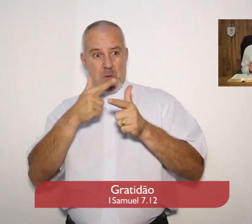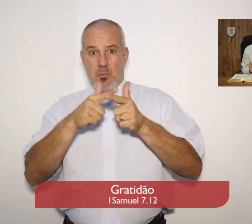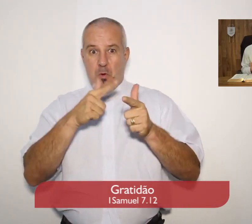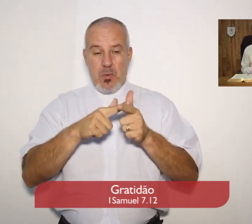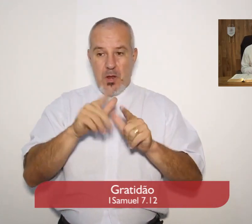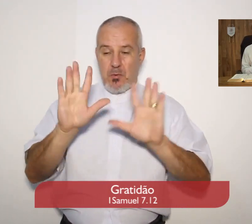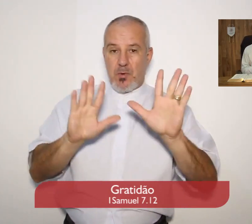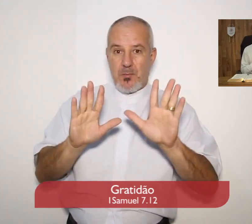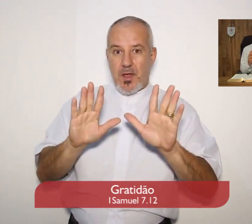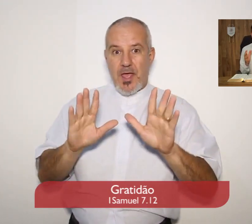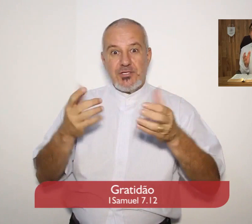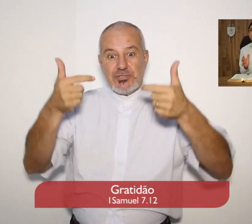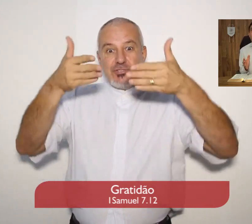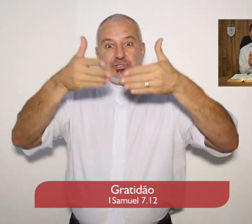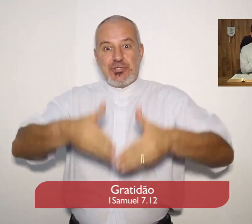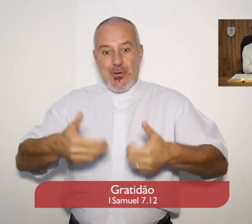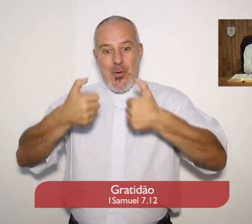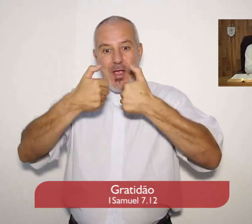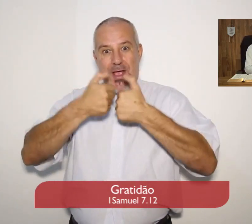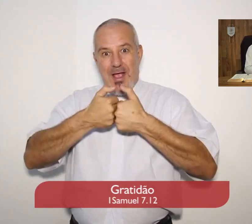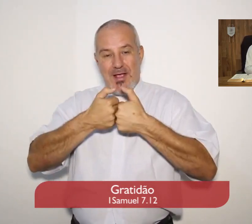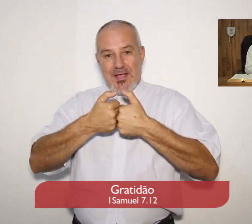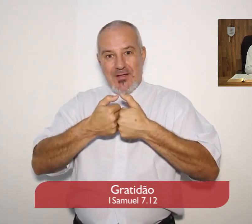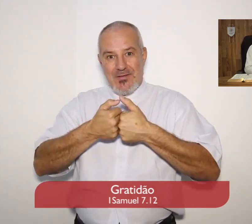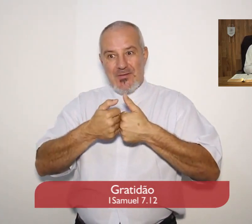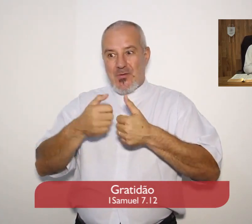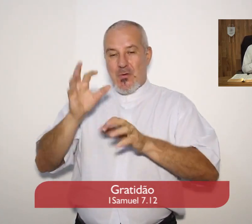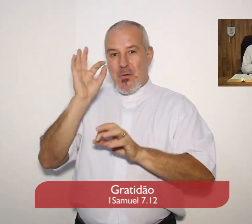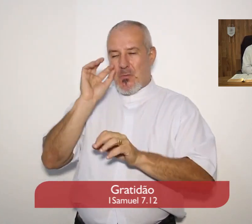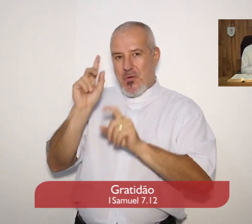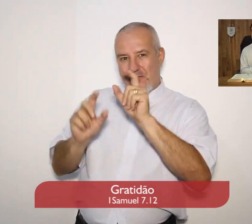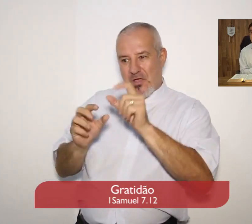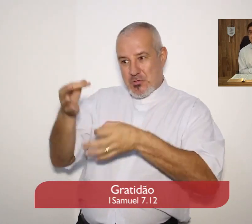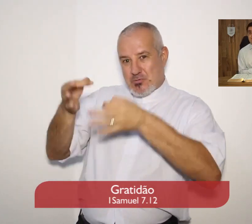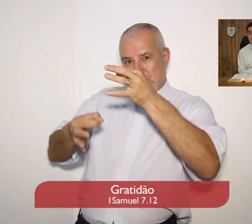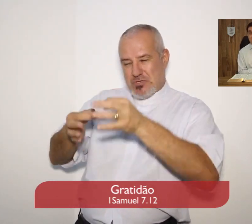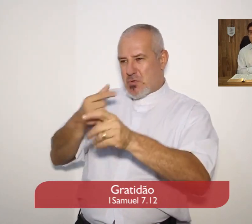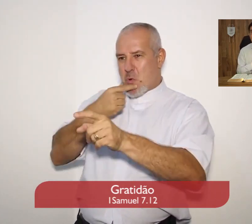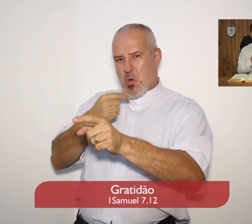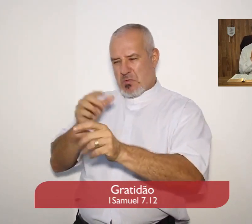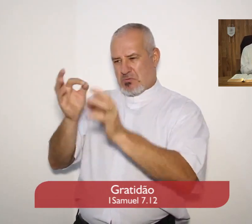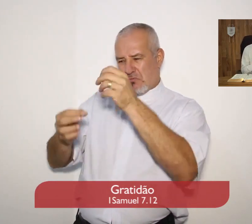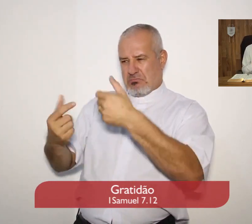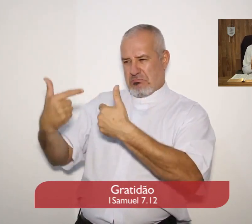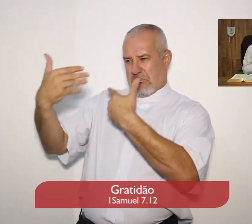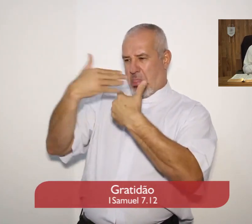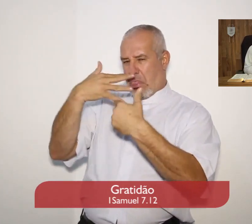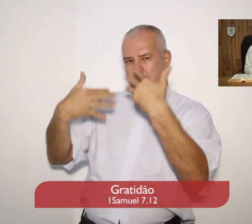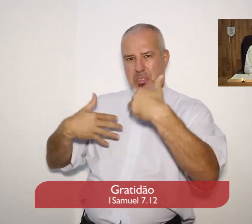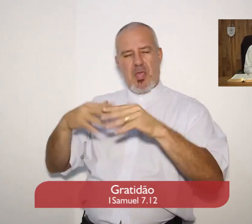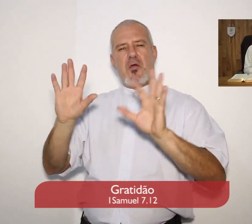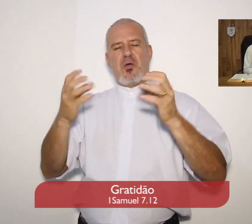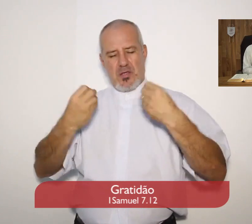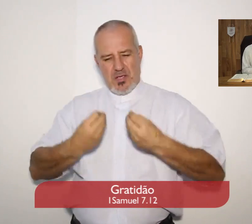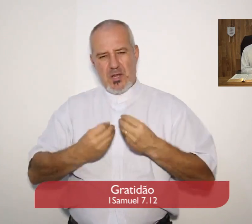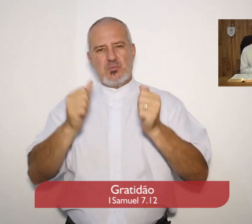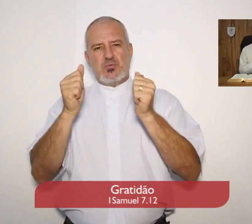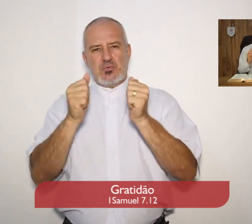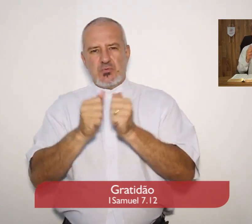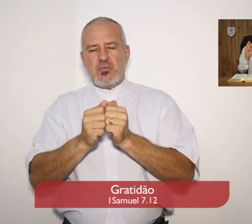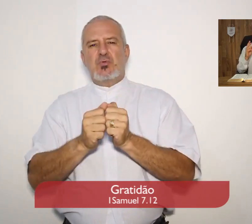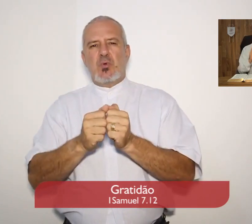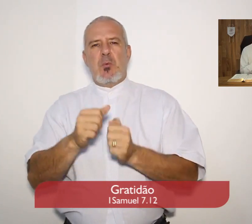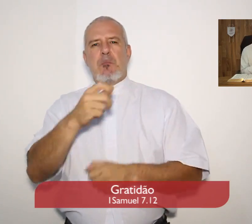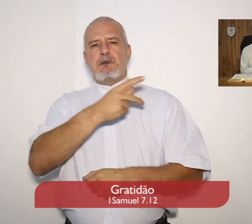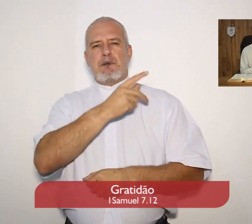E o povo, eles não queriam mais os juízes, mas eles queriam o quê? Um novo sistema político,